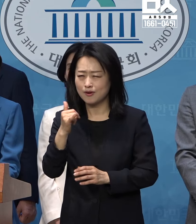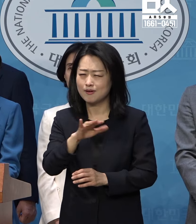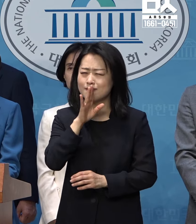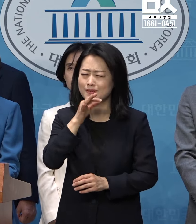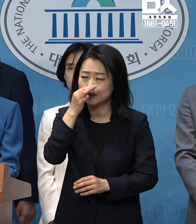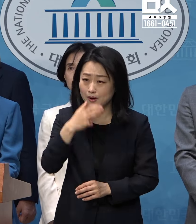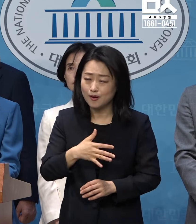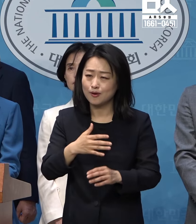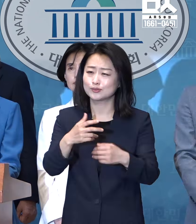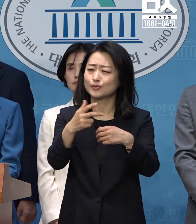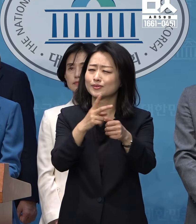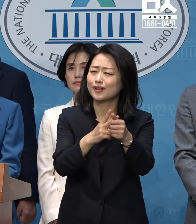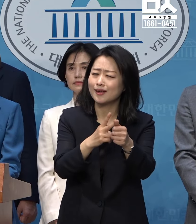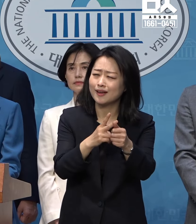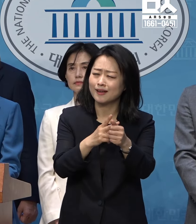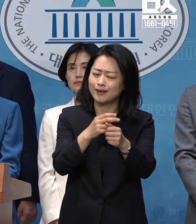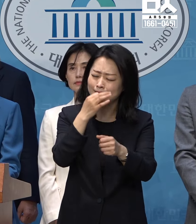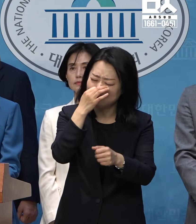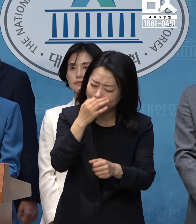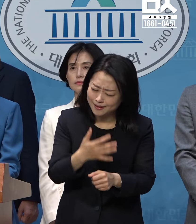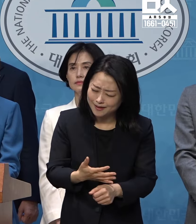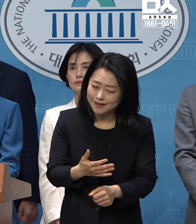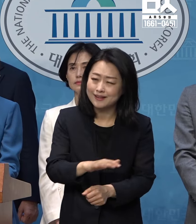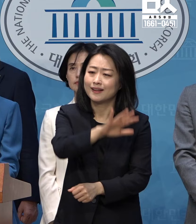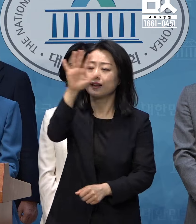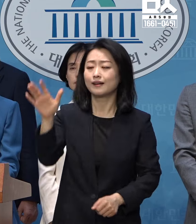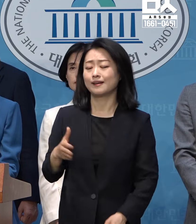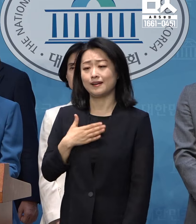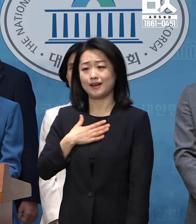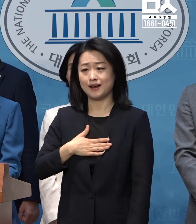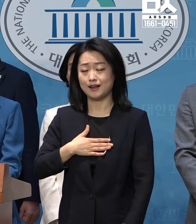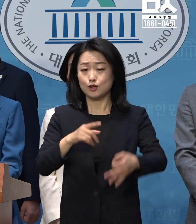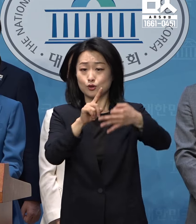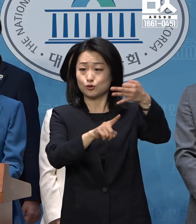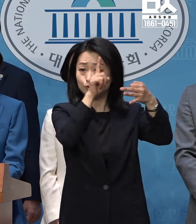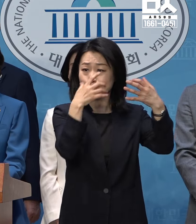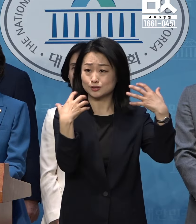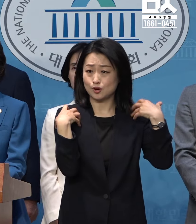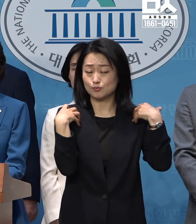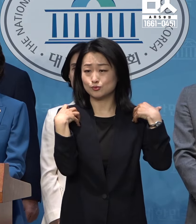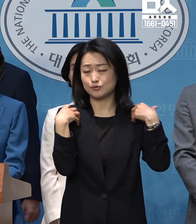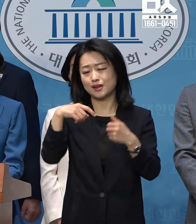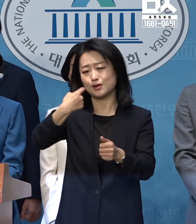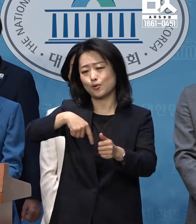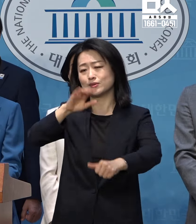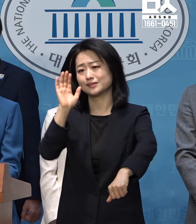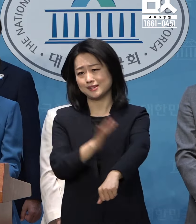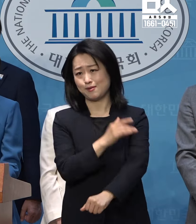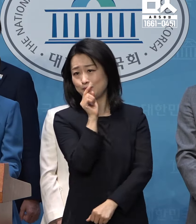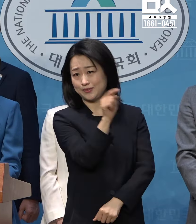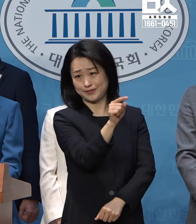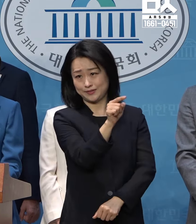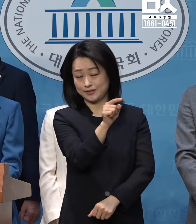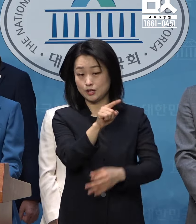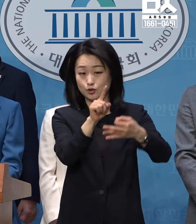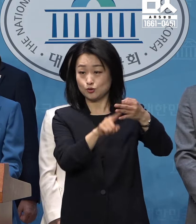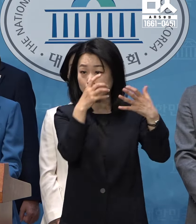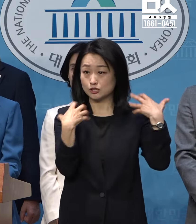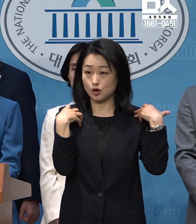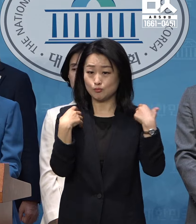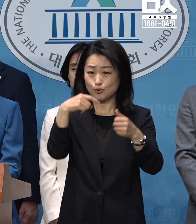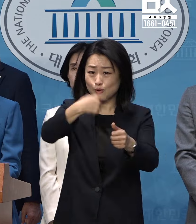선생님들의 한탄이 하늘을 뒤덮고 있습니다. 윤석열 정권이 퇴행 교육 때문입니다. 윤 정권이